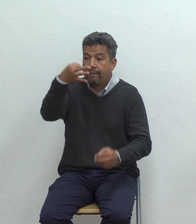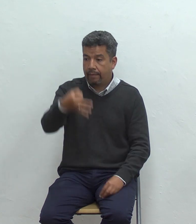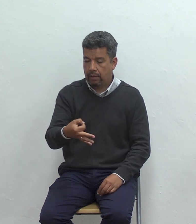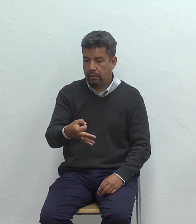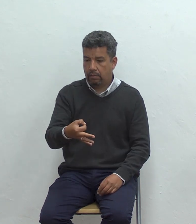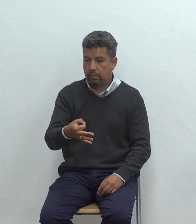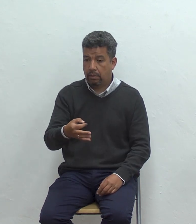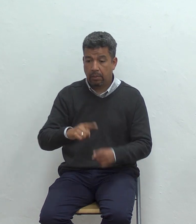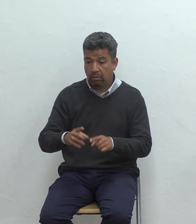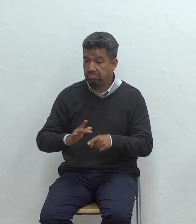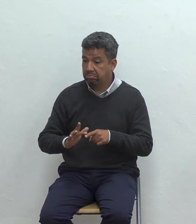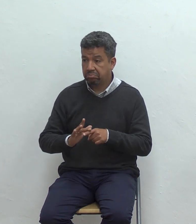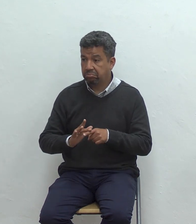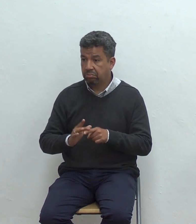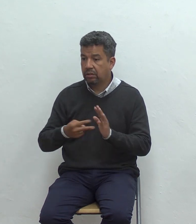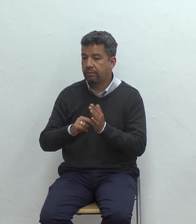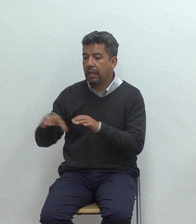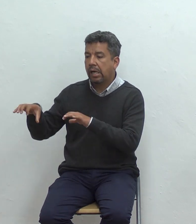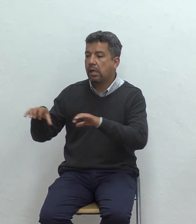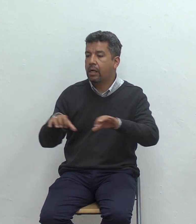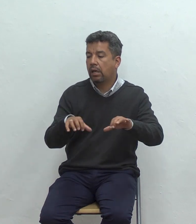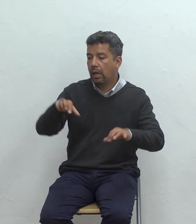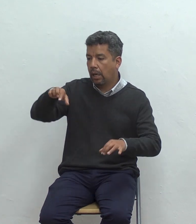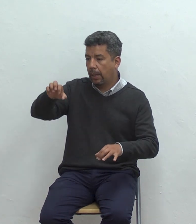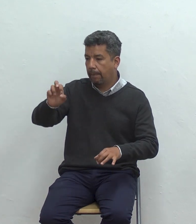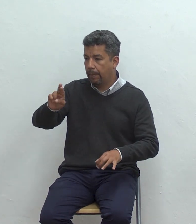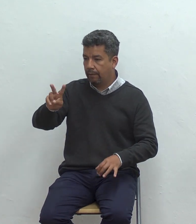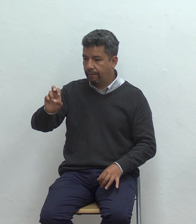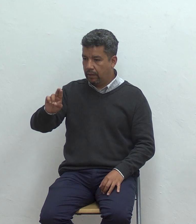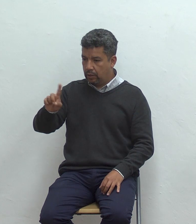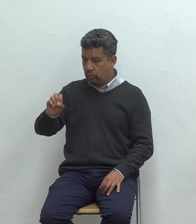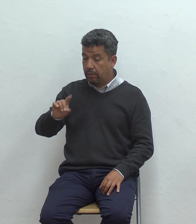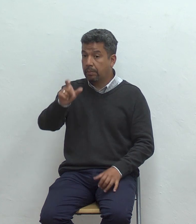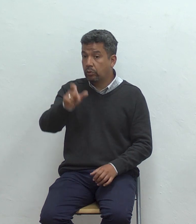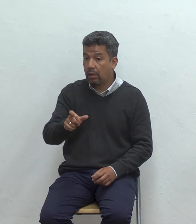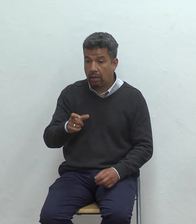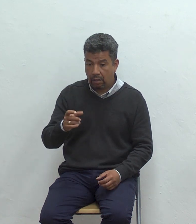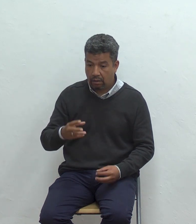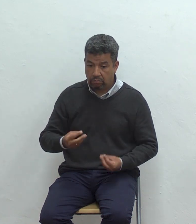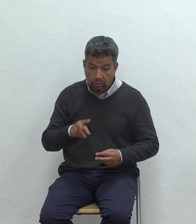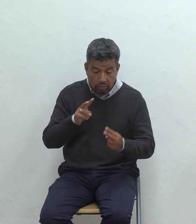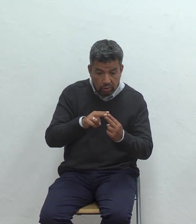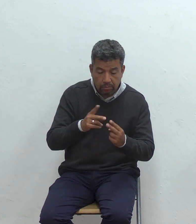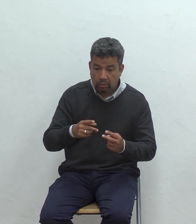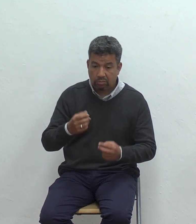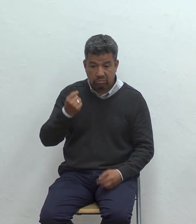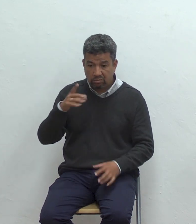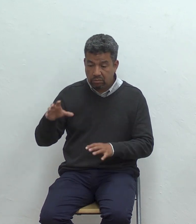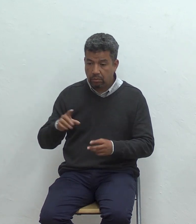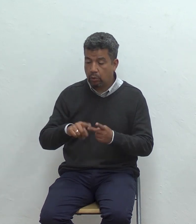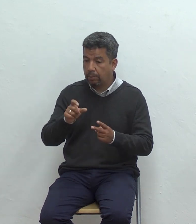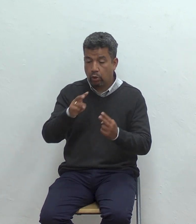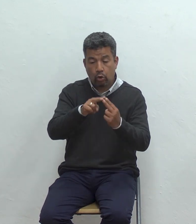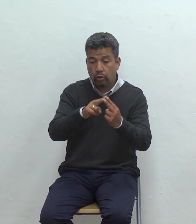y no la vive, ahora se convierte en perverso. Si una persona conoce la verdad, pero no la entiende, pues es un necio. Y si una persona no